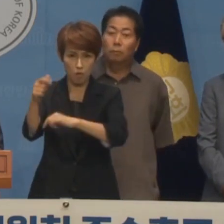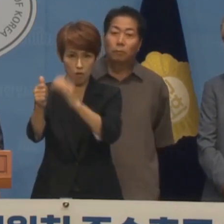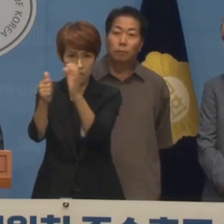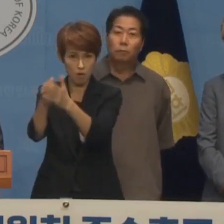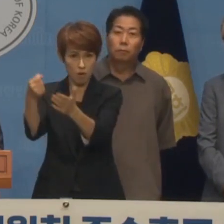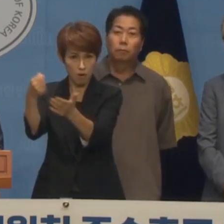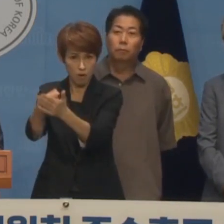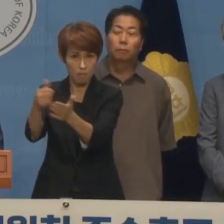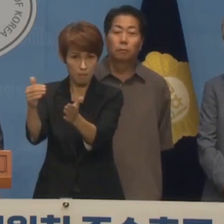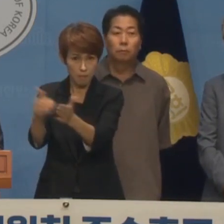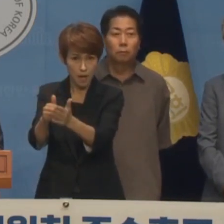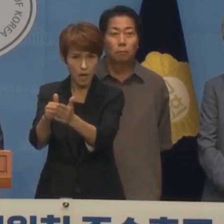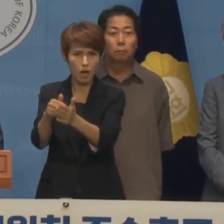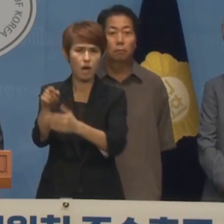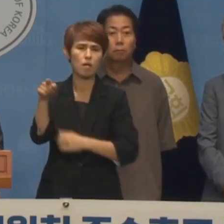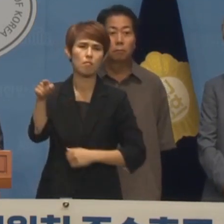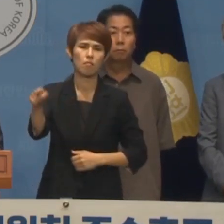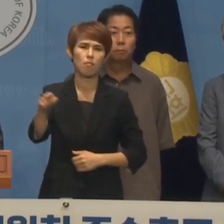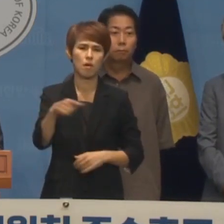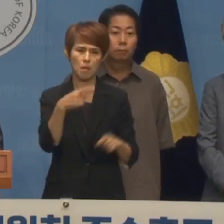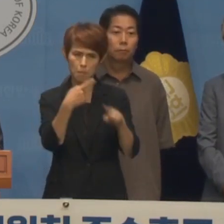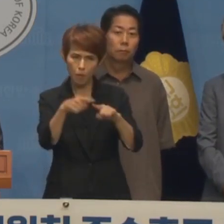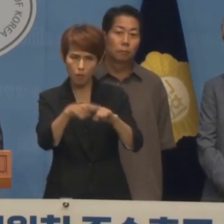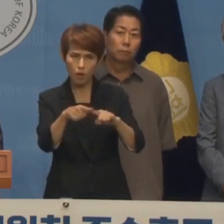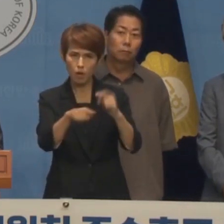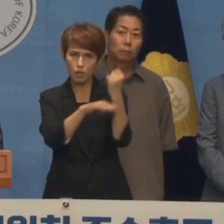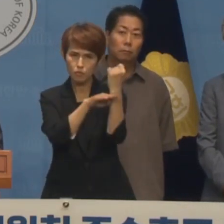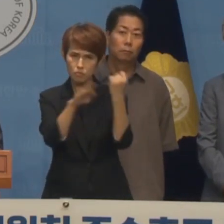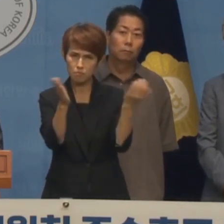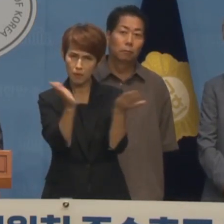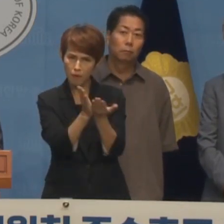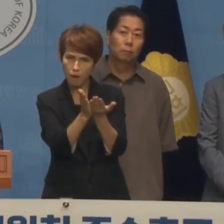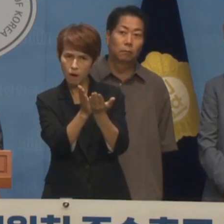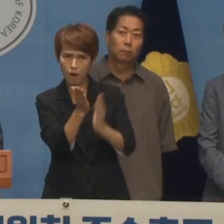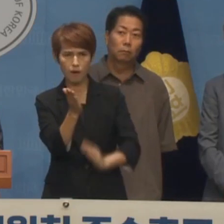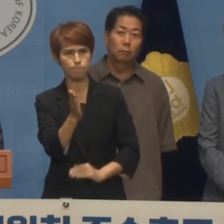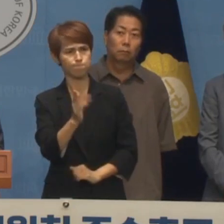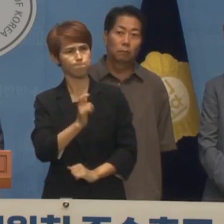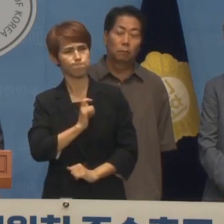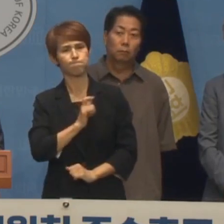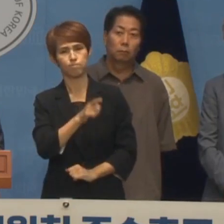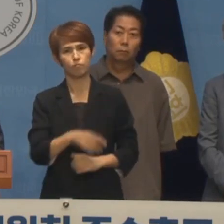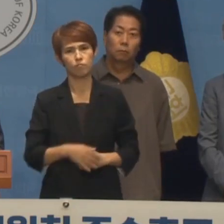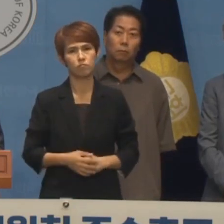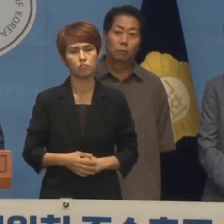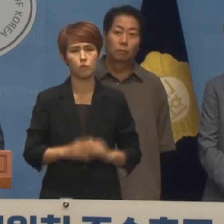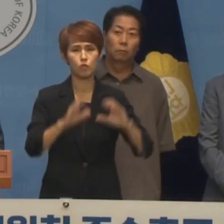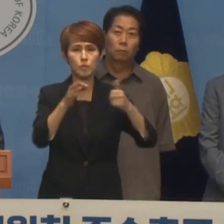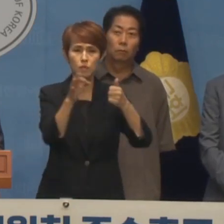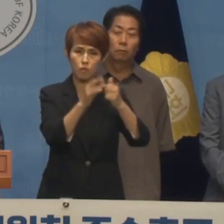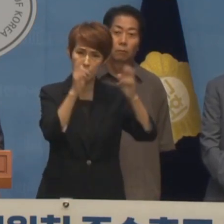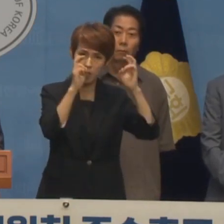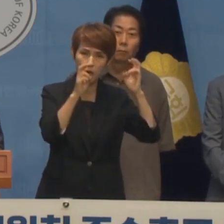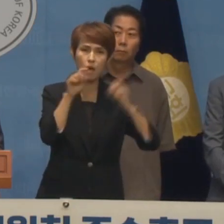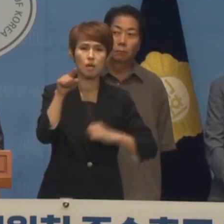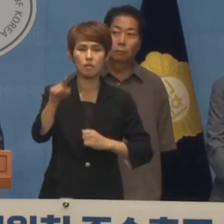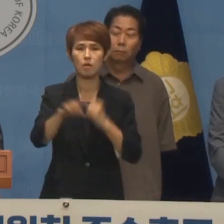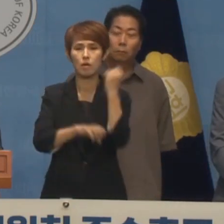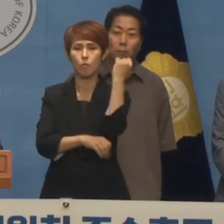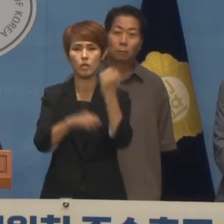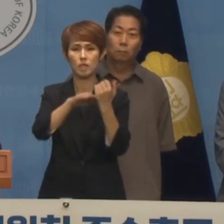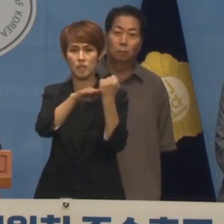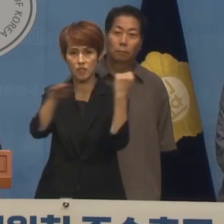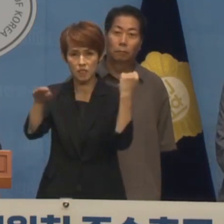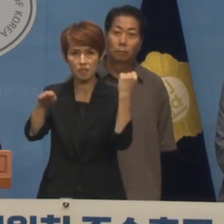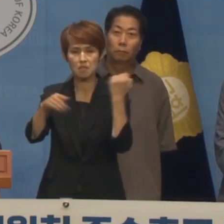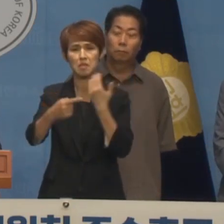되는 정량평가와 정성평가 등의 기준이 적절한지 커다란 의문이 든다. 만일 국민연금의 ESG 원칙이 매우